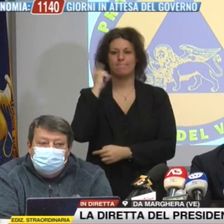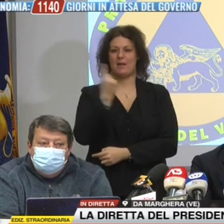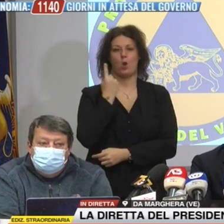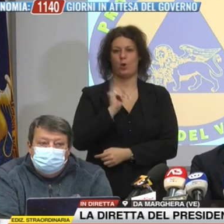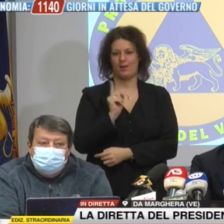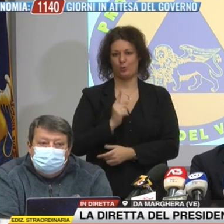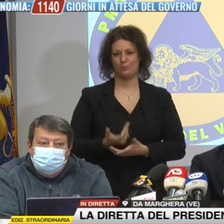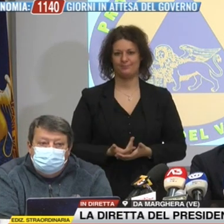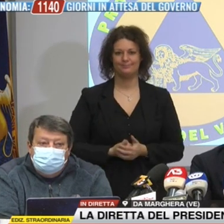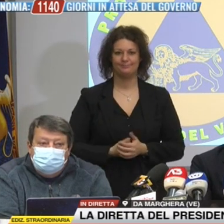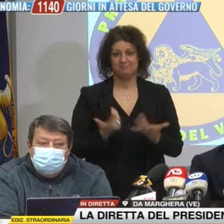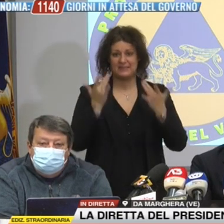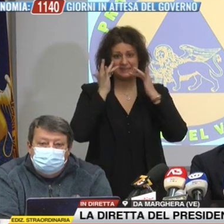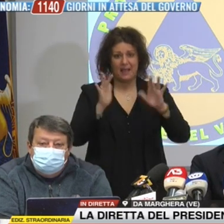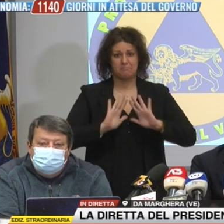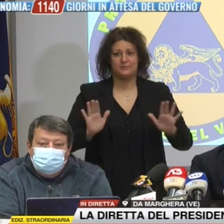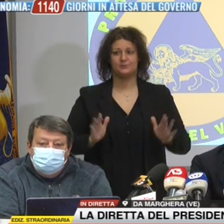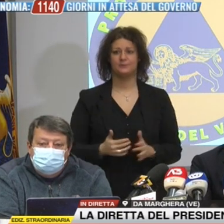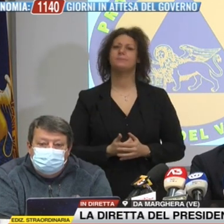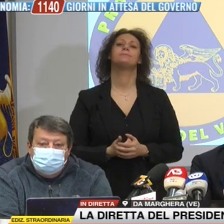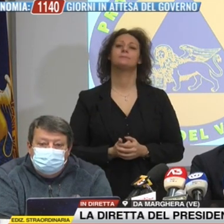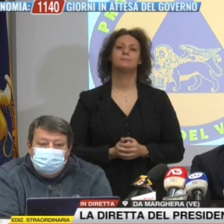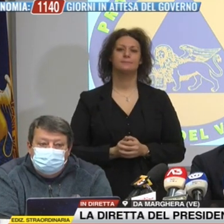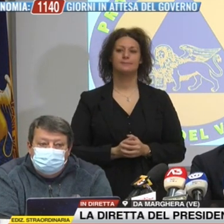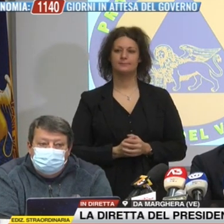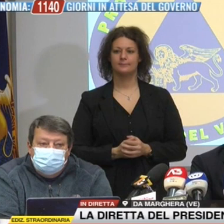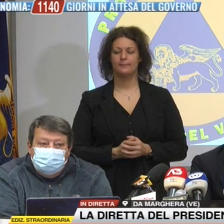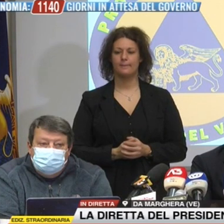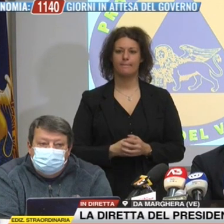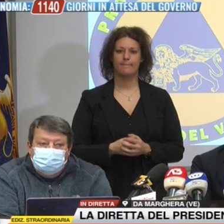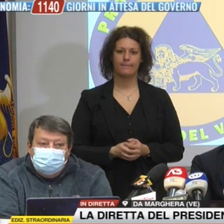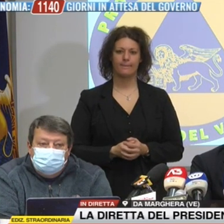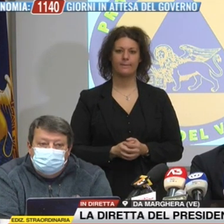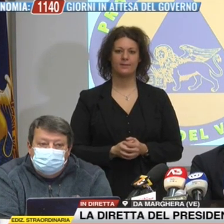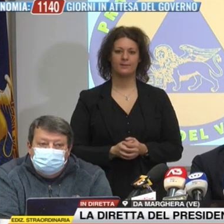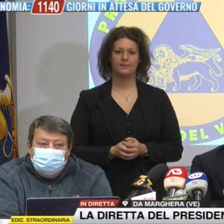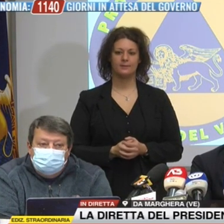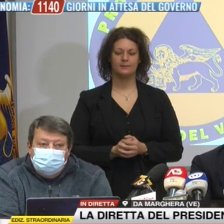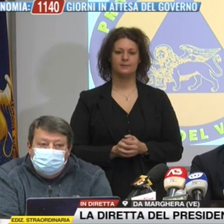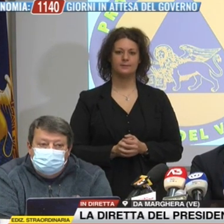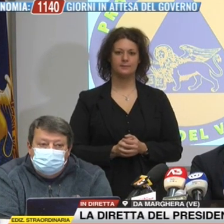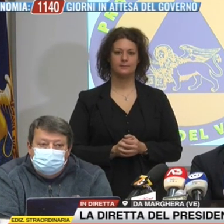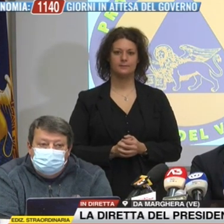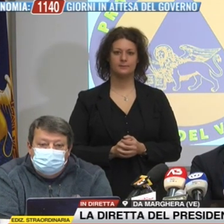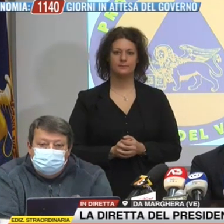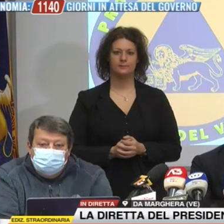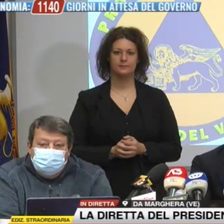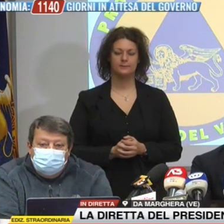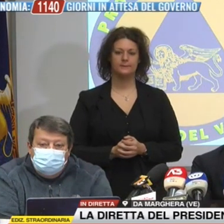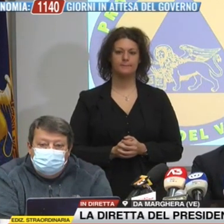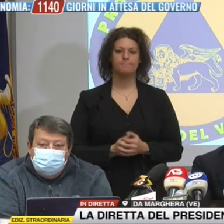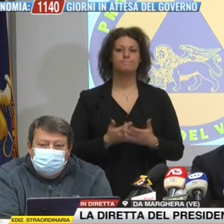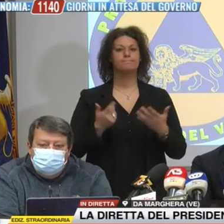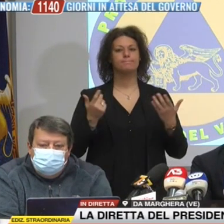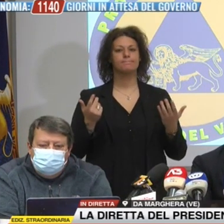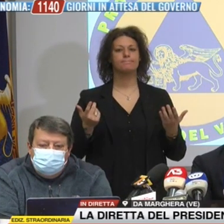Semplice, cioè, guardate, è la cosa che più lascia l'amaro in bocca, che sembra